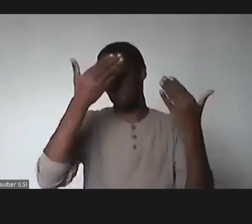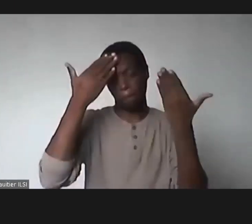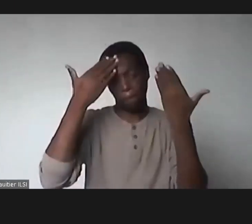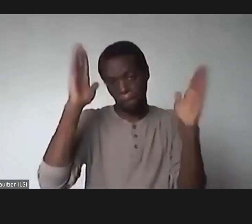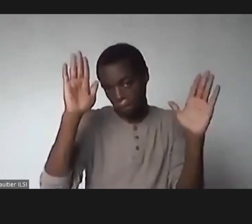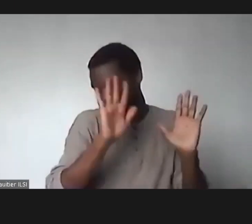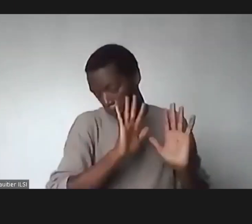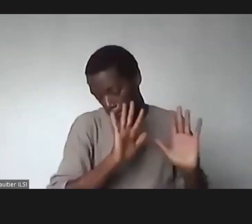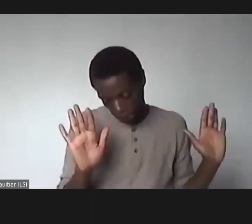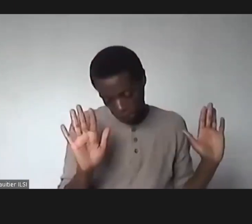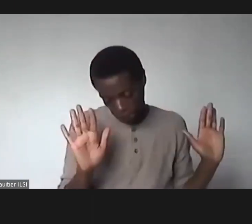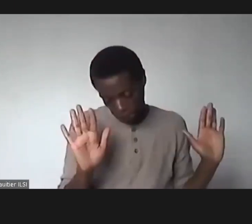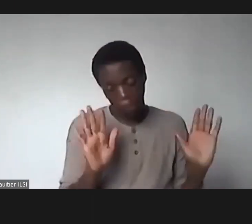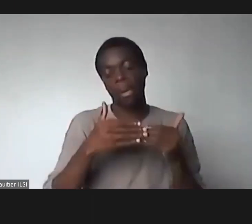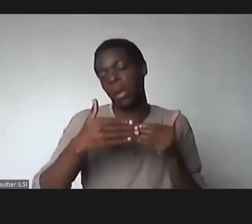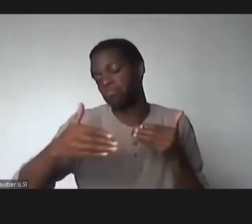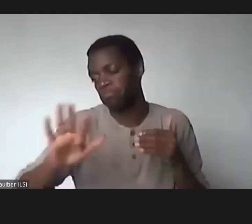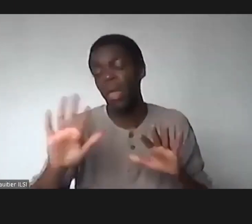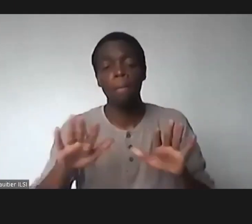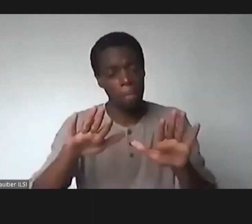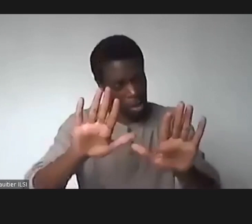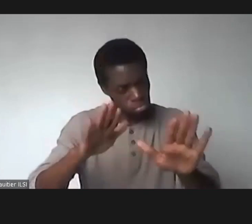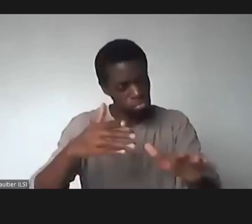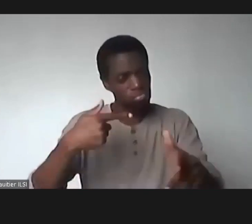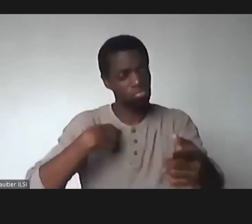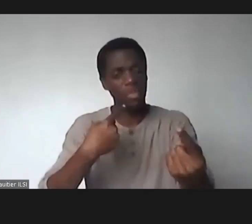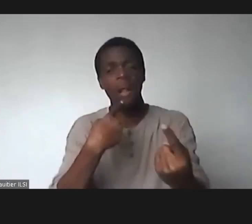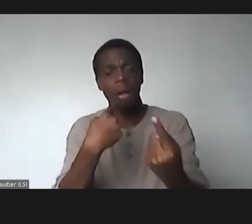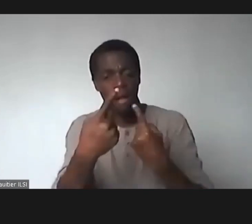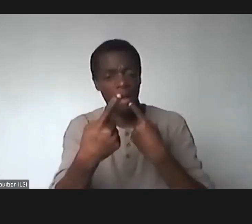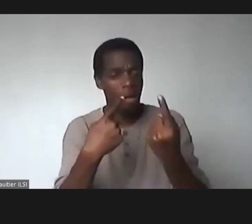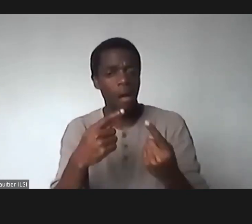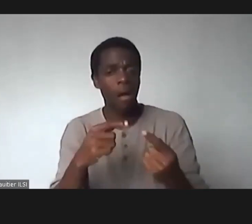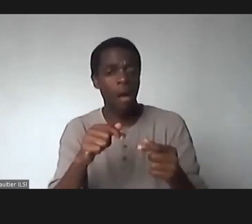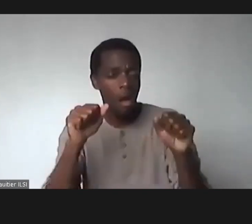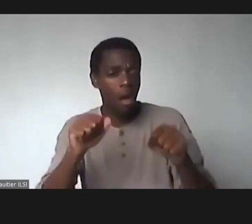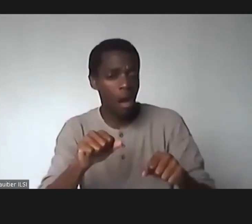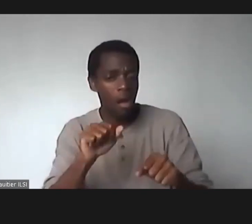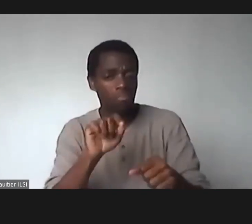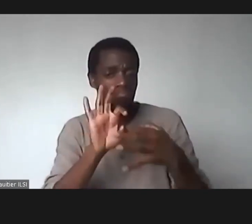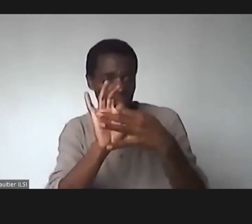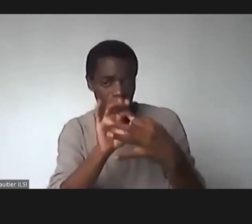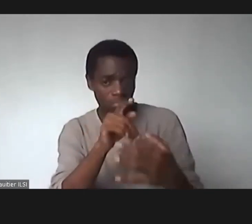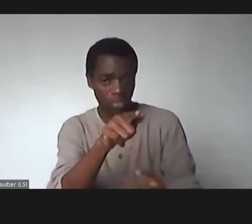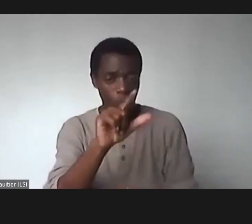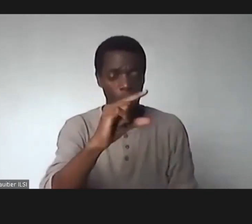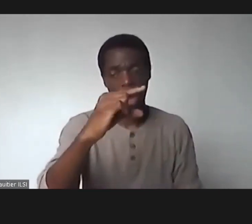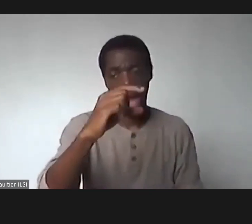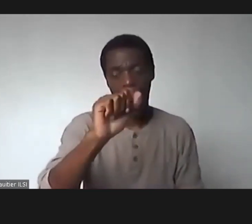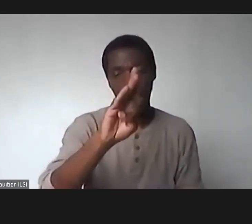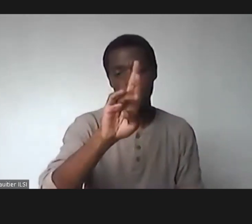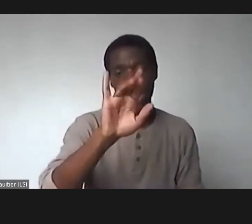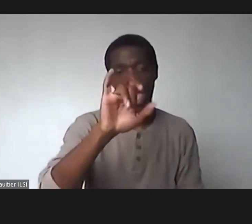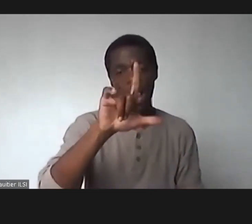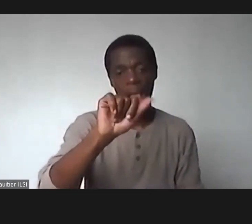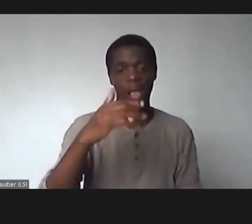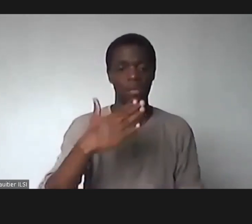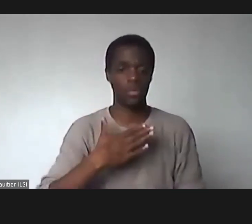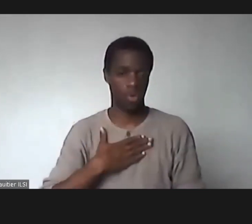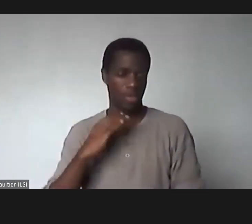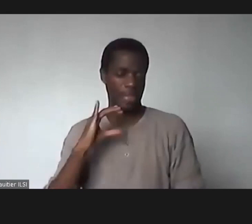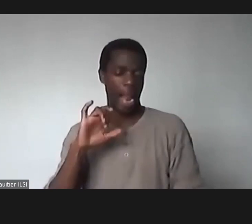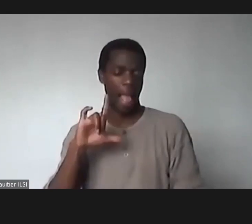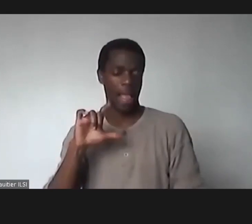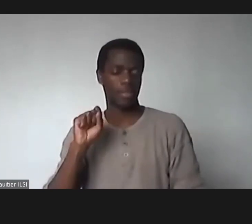Así que si querés después conversamos porque creo que está buena la estrategia. Sí, bueno, lo digo porque yo he